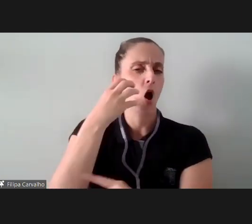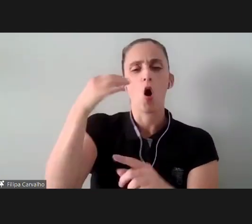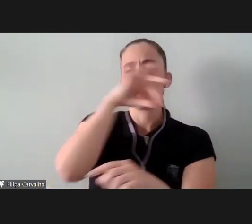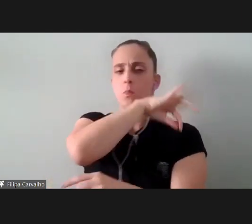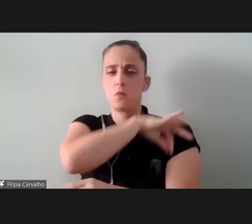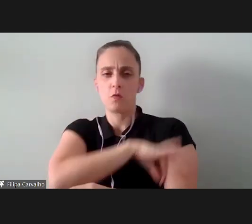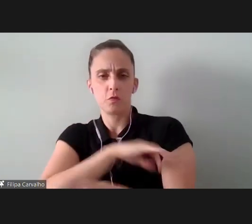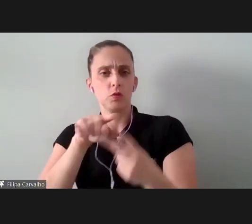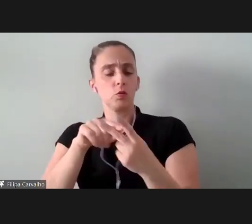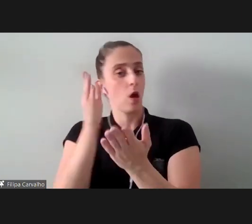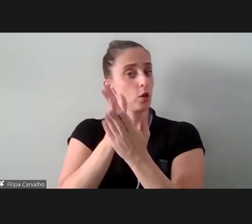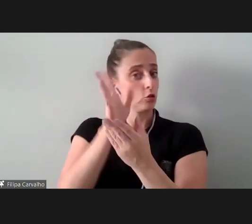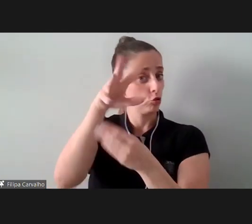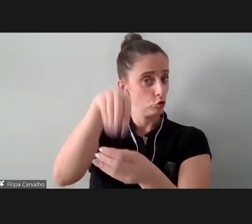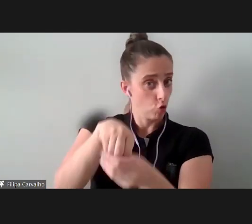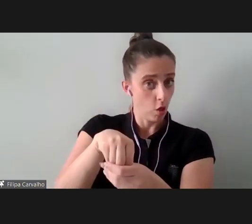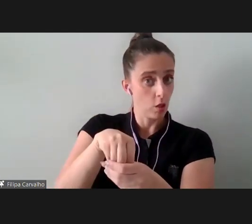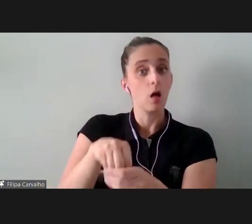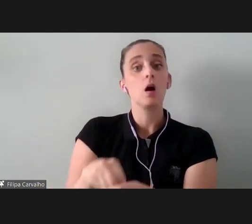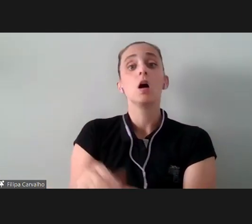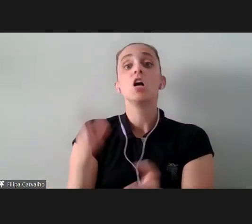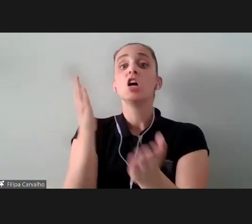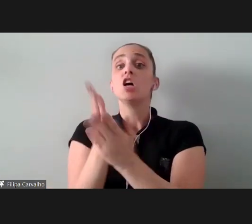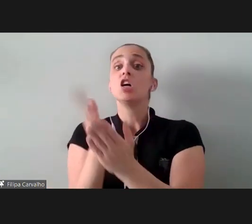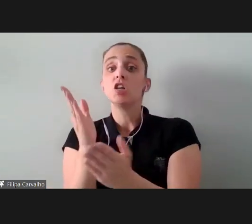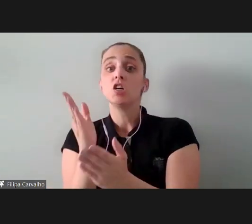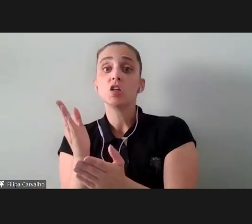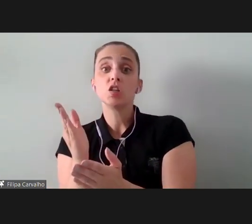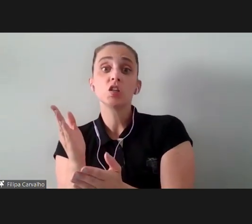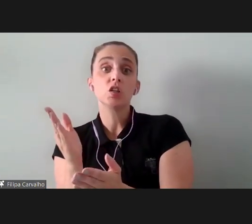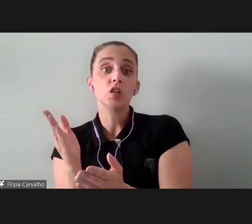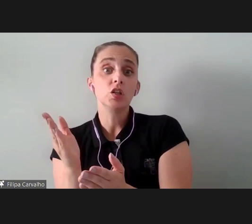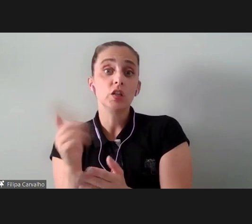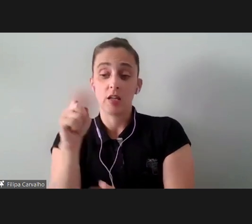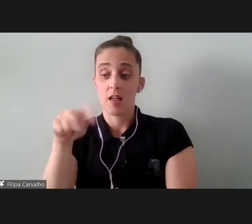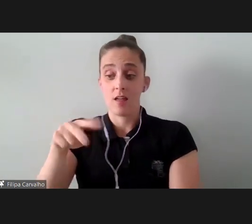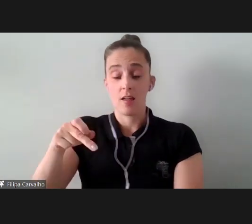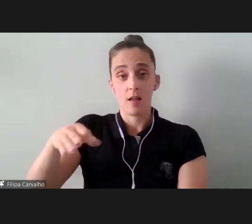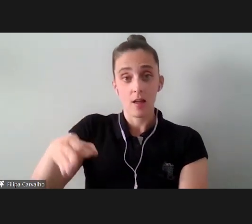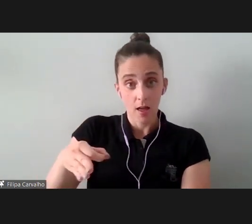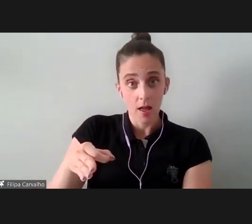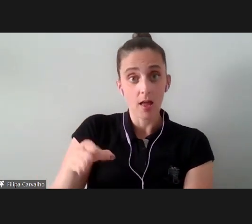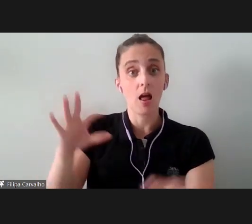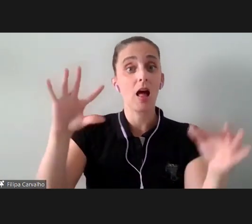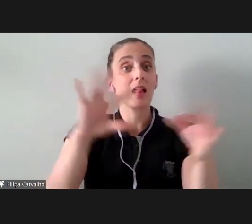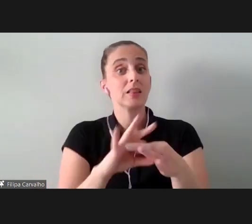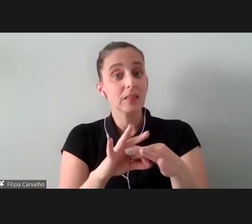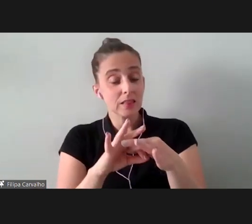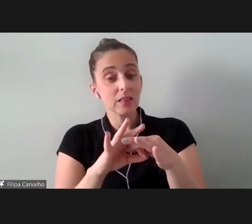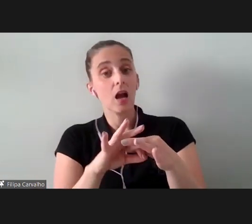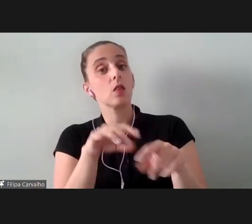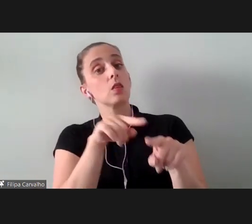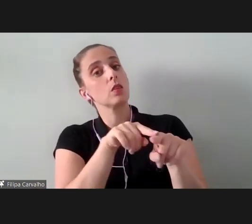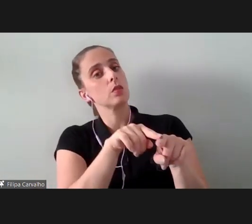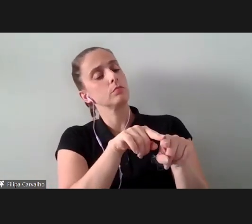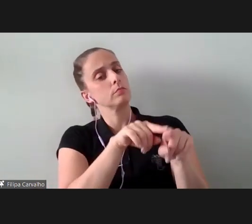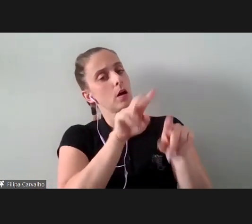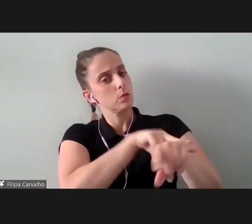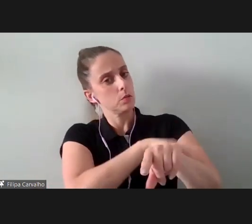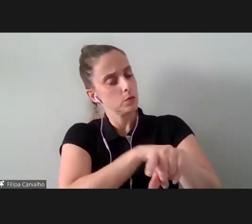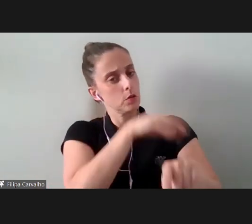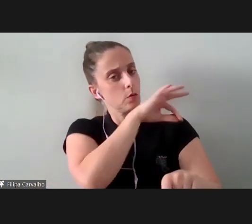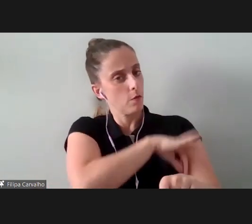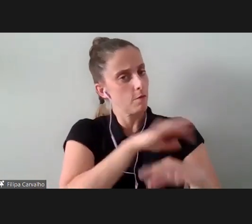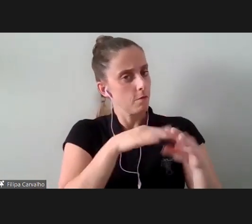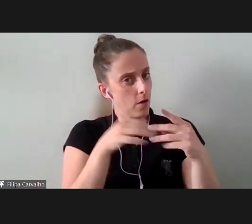formação acadêmica. E a Escola Nacional de Administração e Políticas Públicas, naquele eixo que diz respeito à formação profissional, é isso que ela faz. E estes